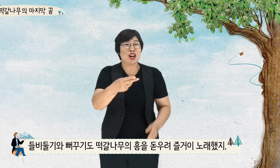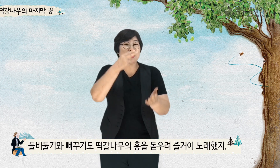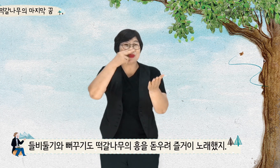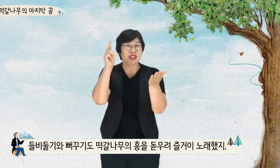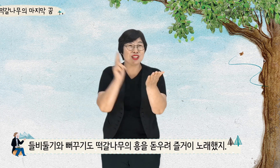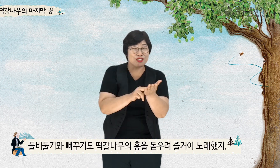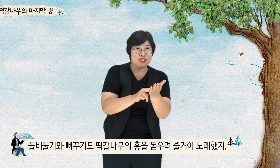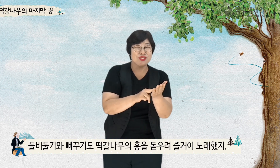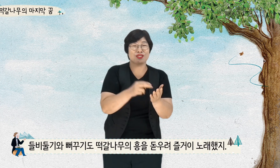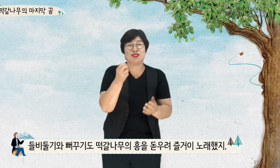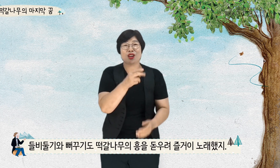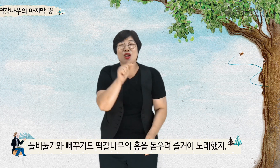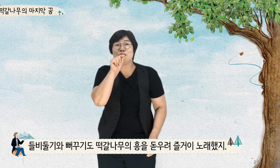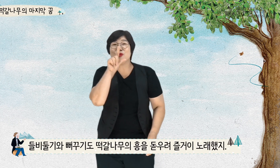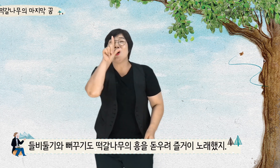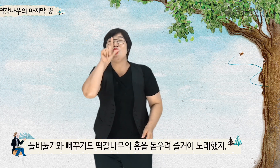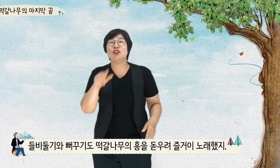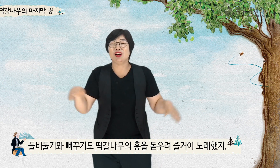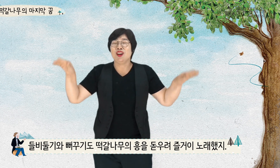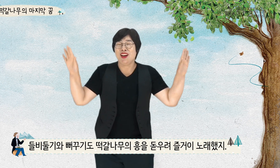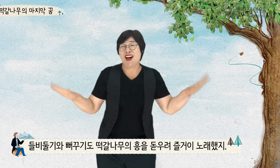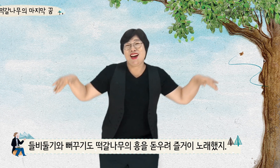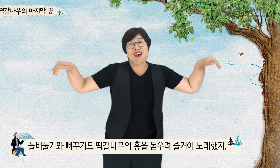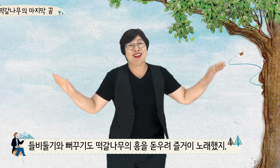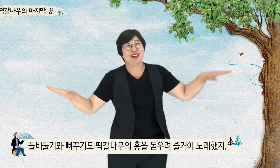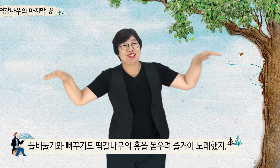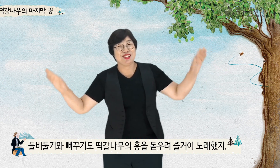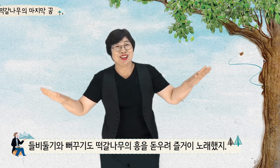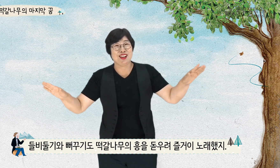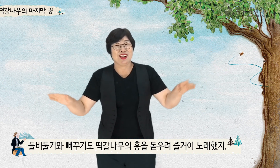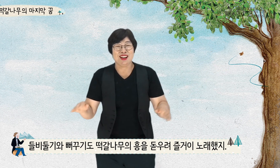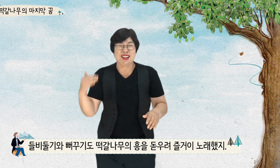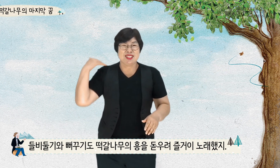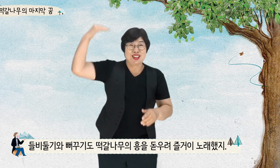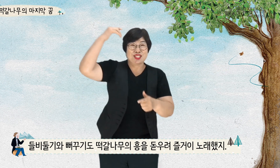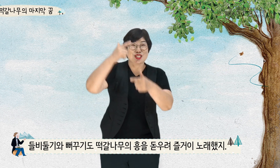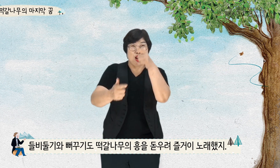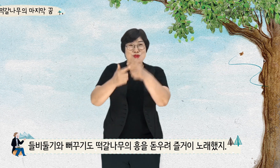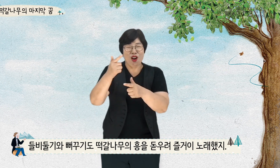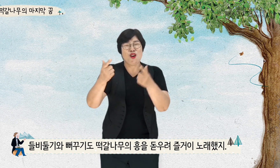들비둘기와 뻐꾸기도 떡갈나무의 흥을 돋우려 즐거이 노래했지.